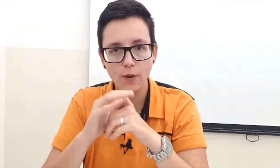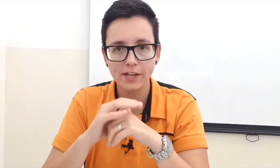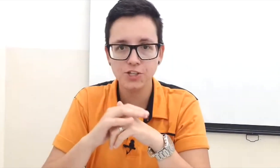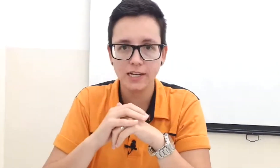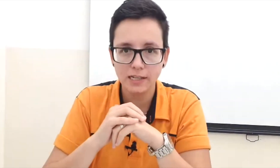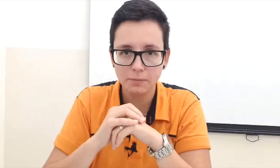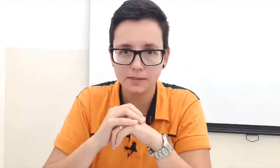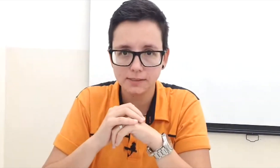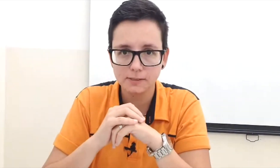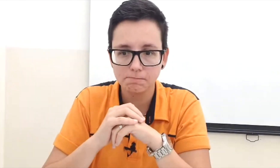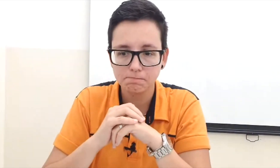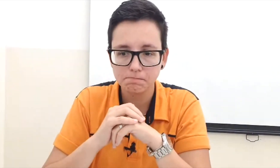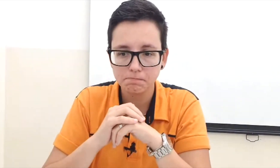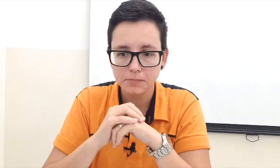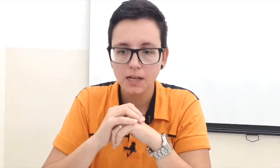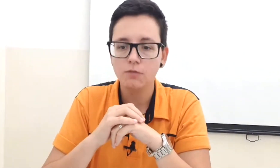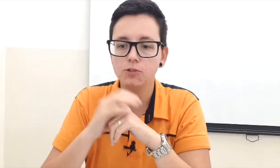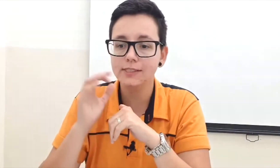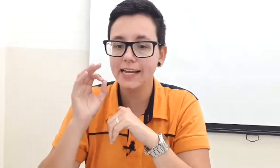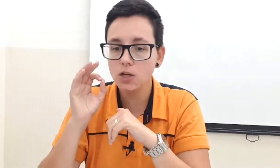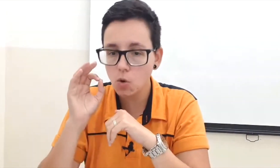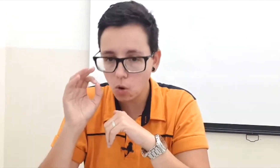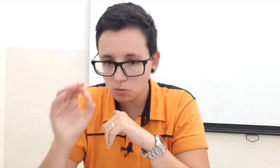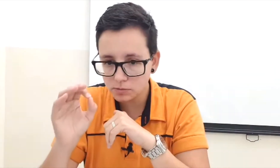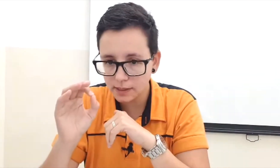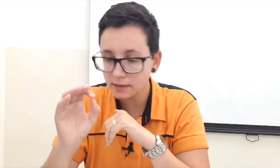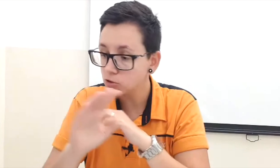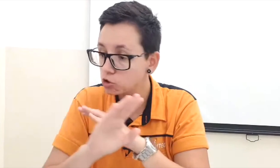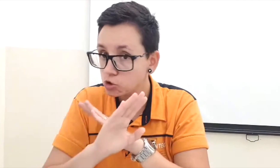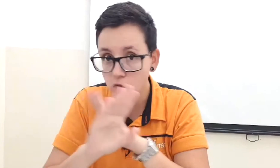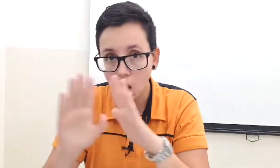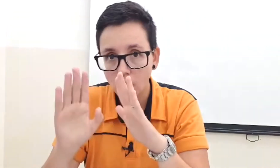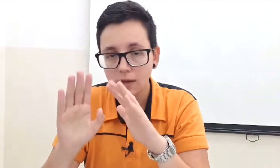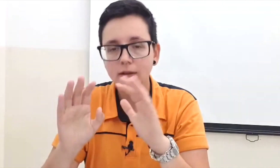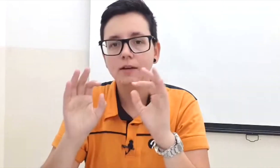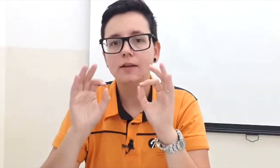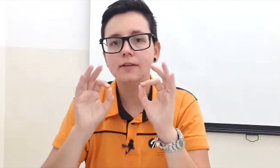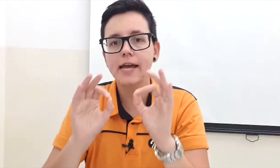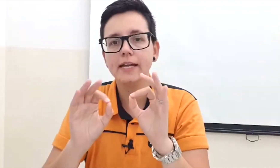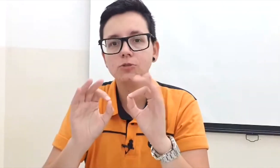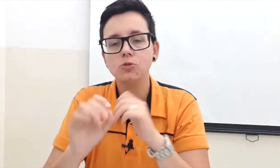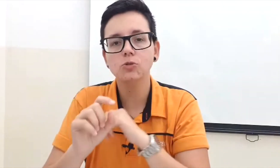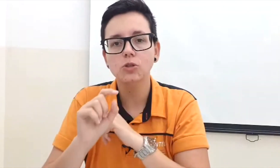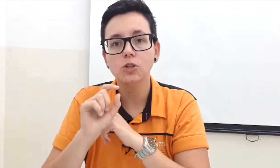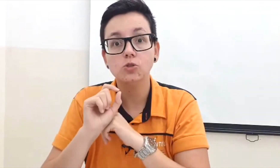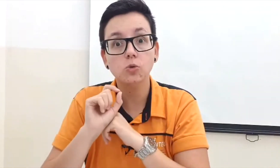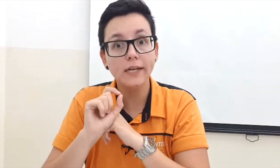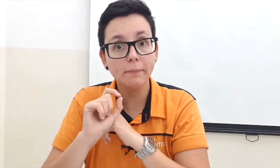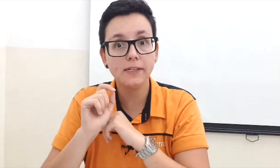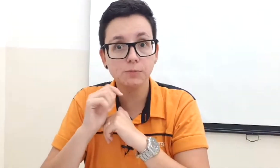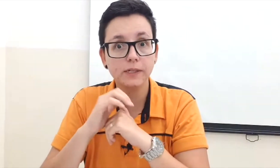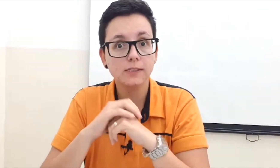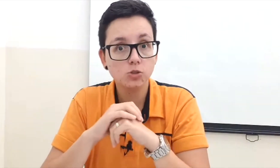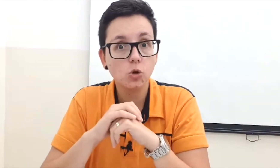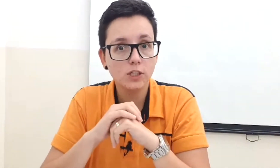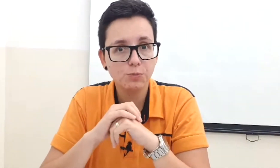fluente em Libras, você encontra só dentro do Libras Plus